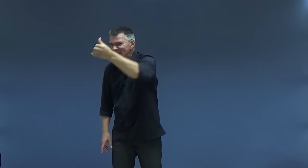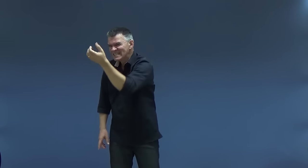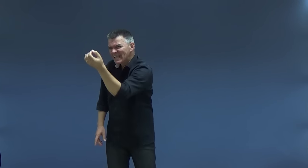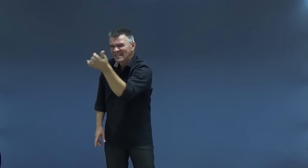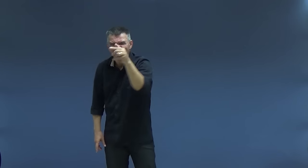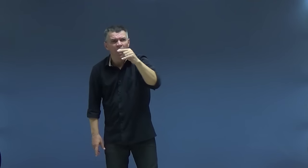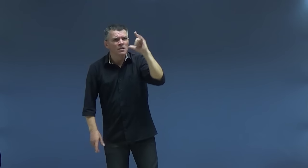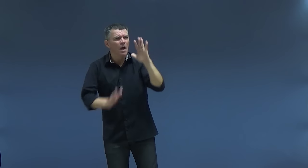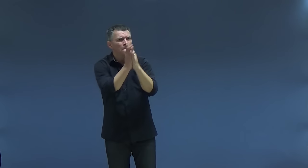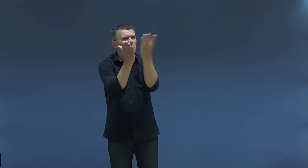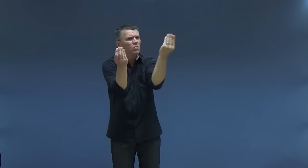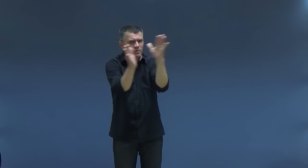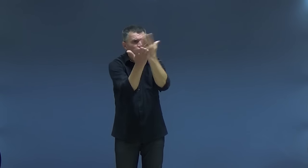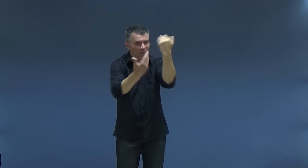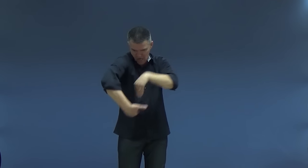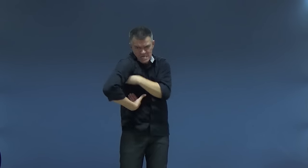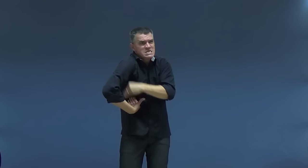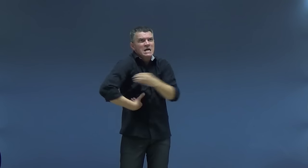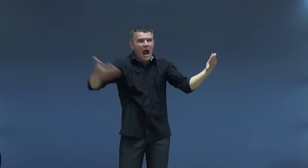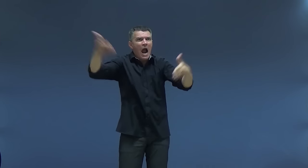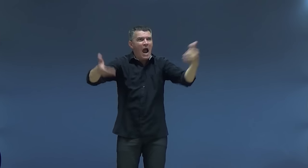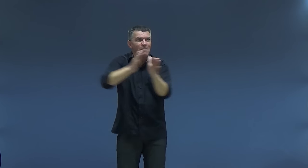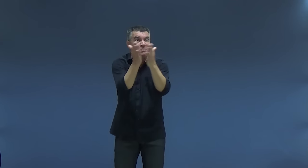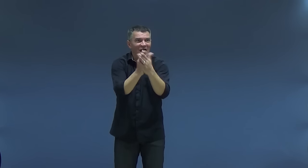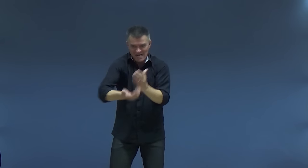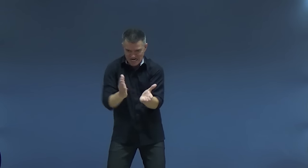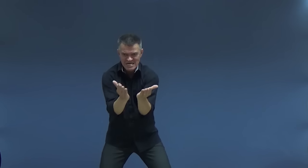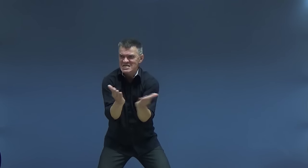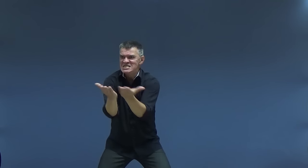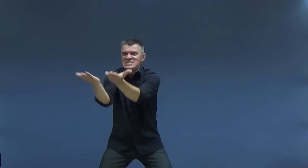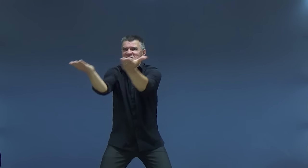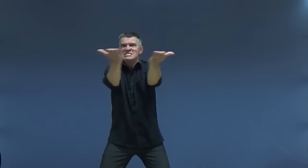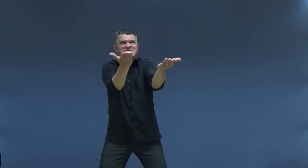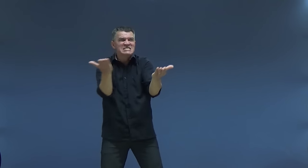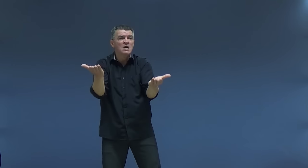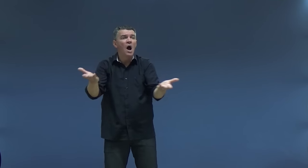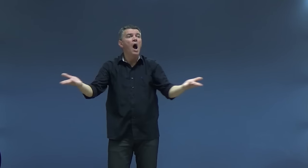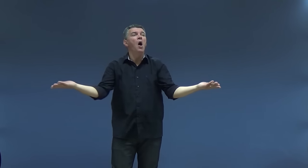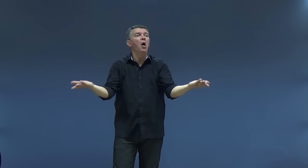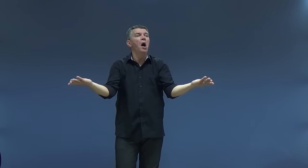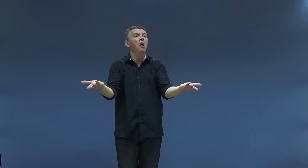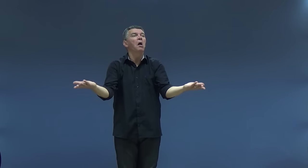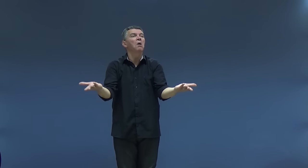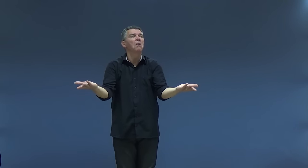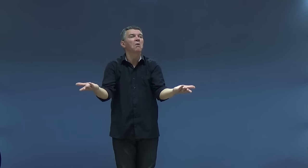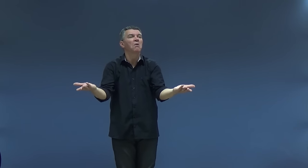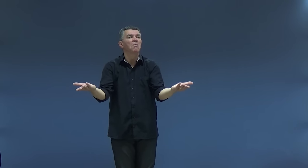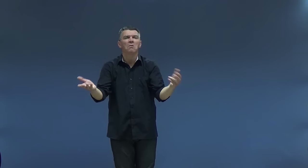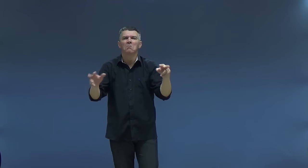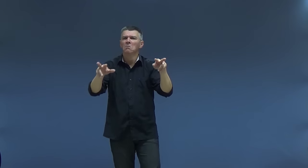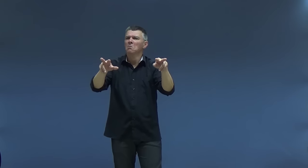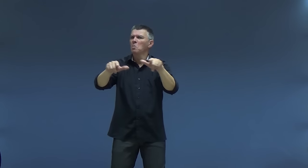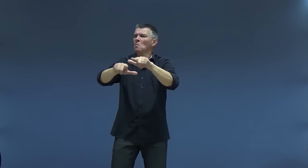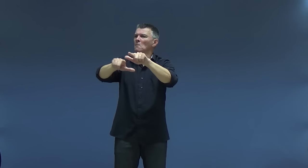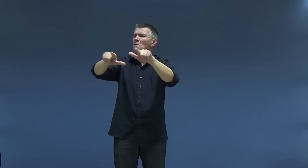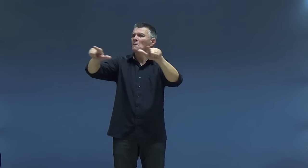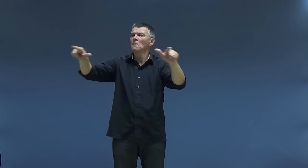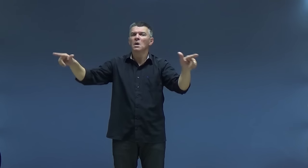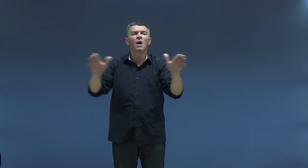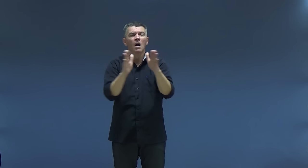Você se senta, mais ou menos. Tinha muitas Bíblias, né? As pessoas iam entregar em todos os lugares. Agora a gente olha aqui.